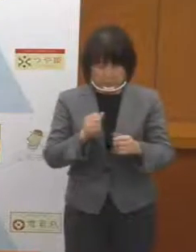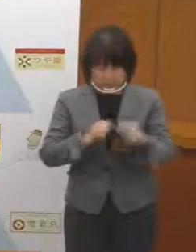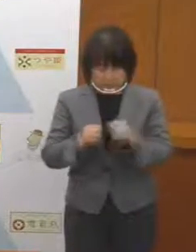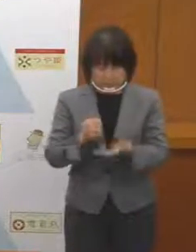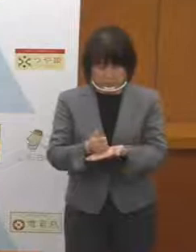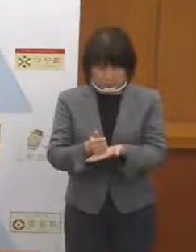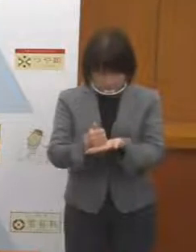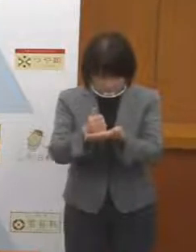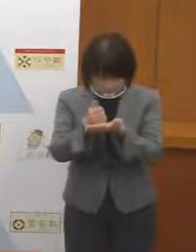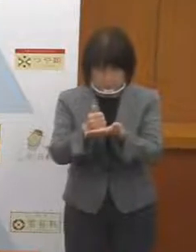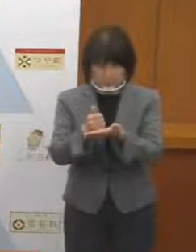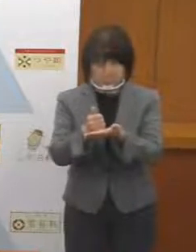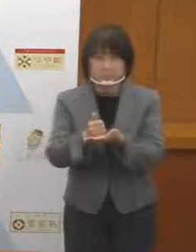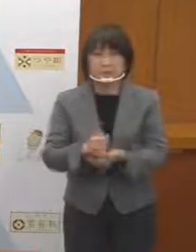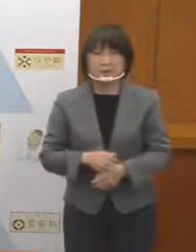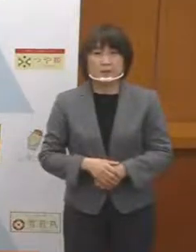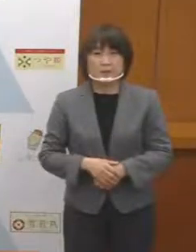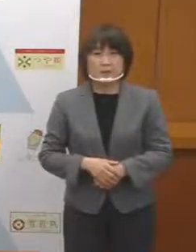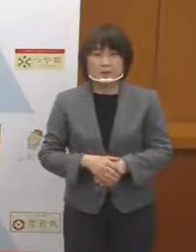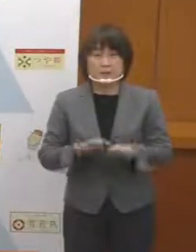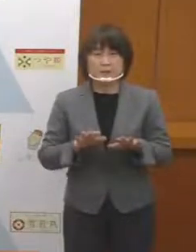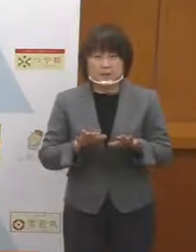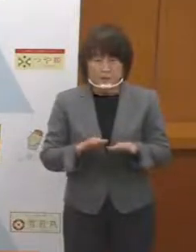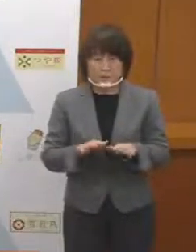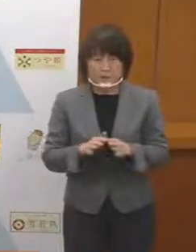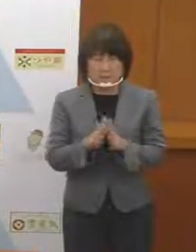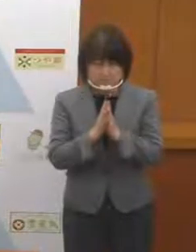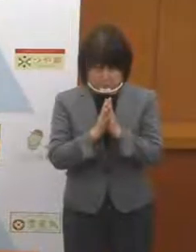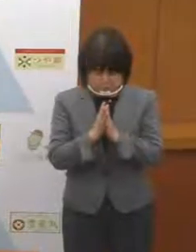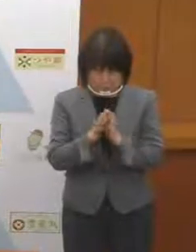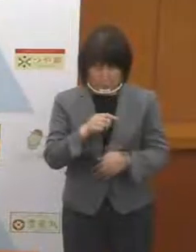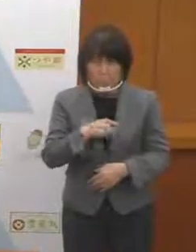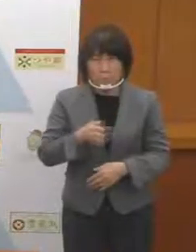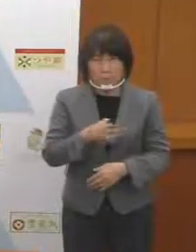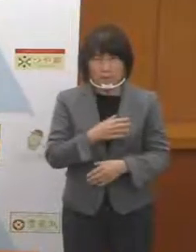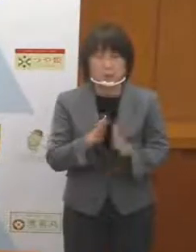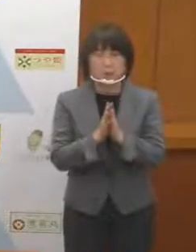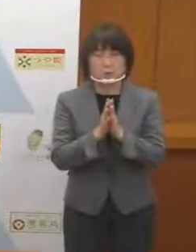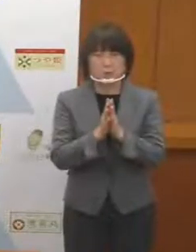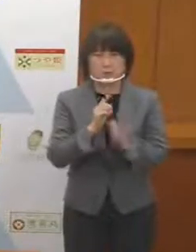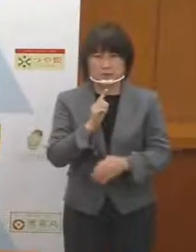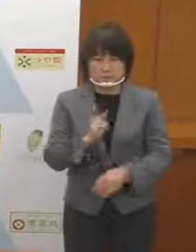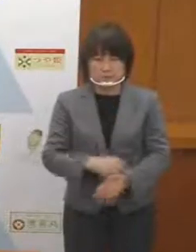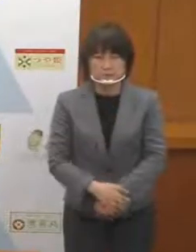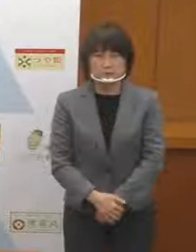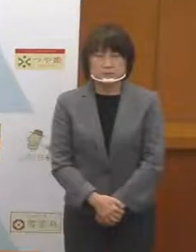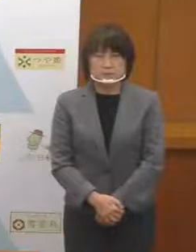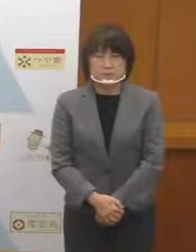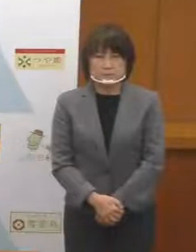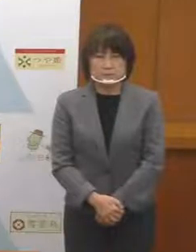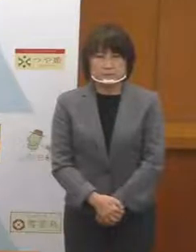たたえますとともに今はただご冥福を心からお祈り申し上げます